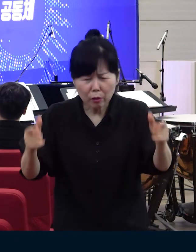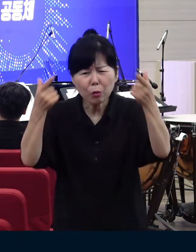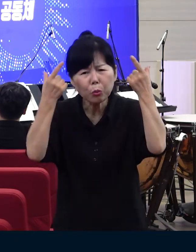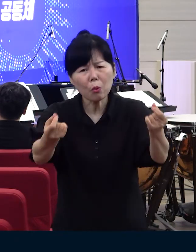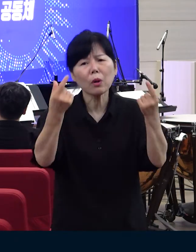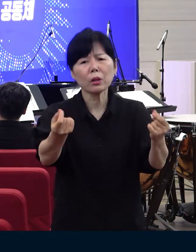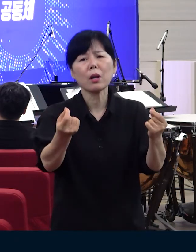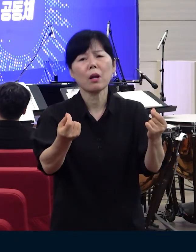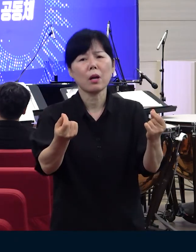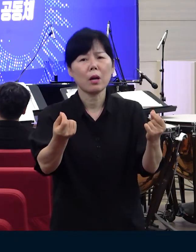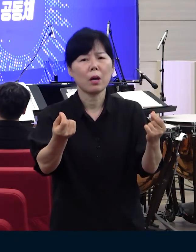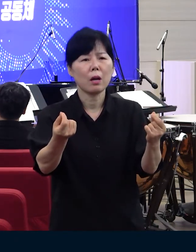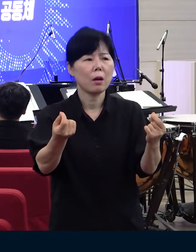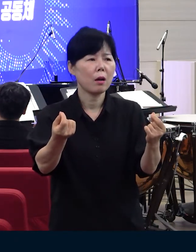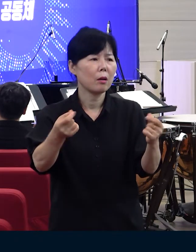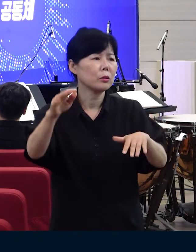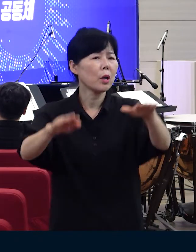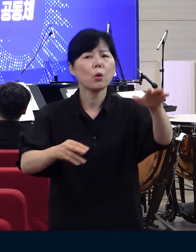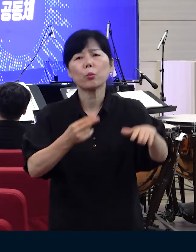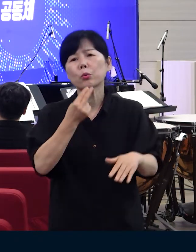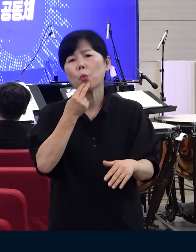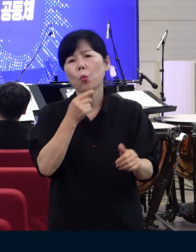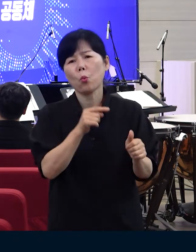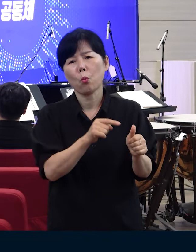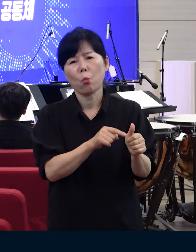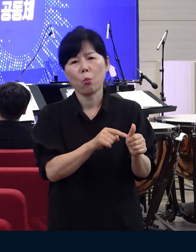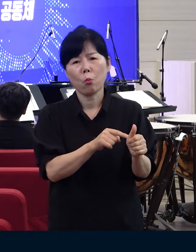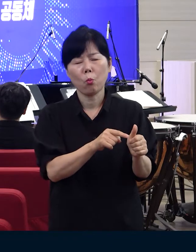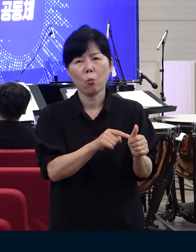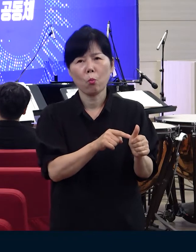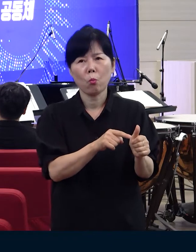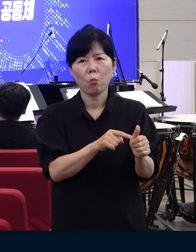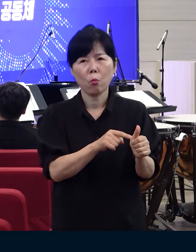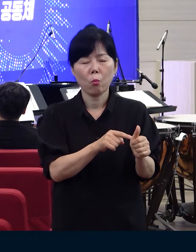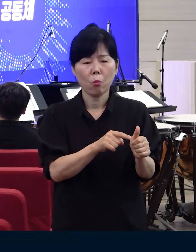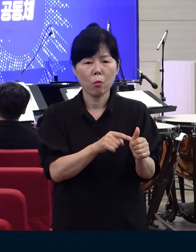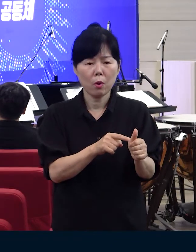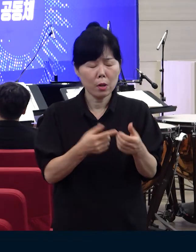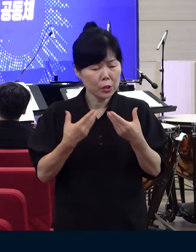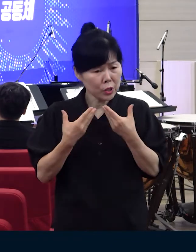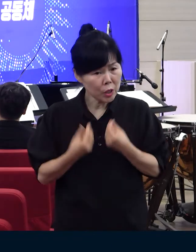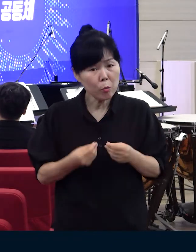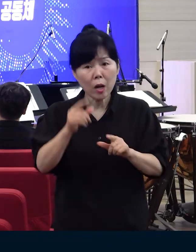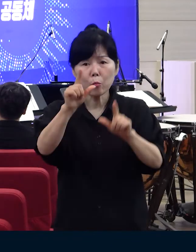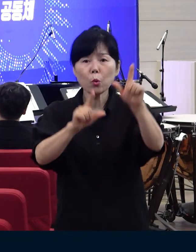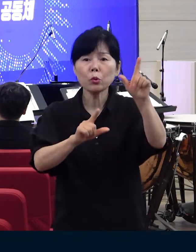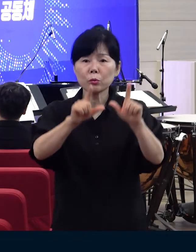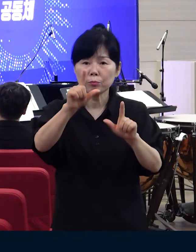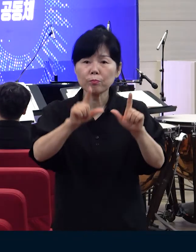없죠. 자, 그런데 이런 아브라함의 실망스러운 모습은 이게 다가 아니에요.